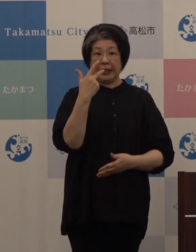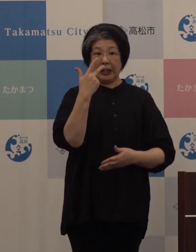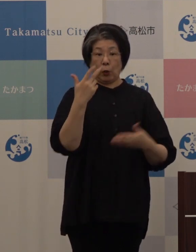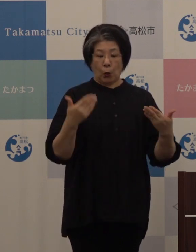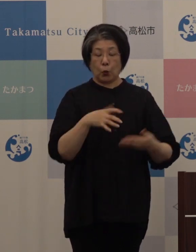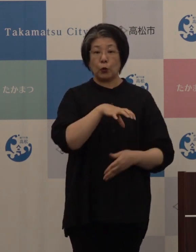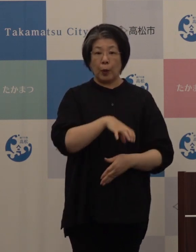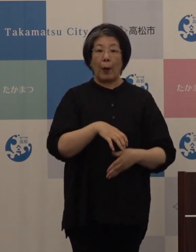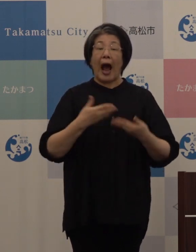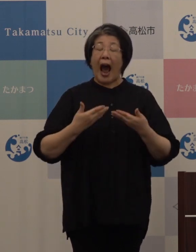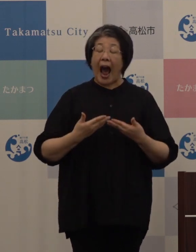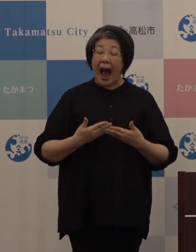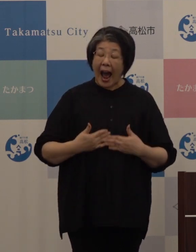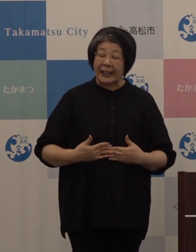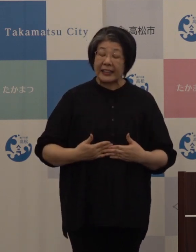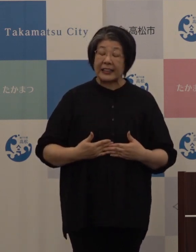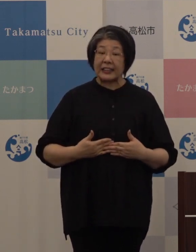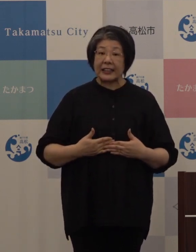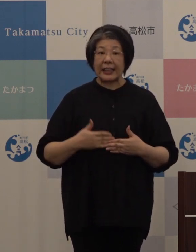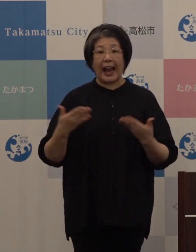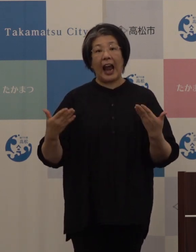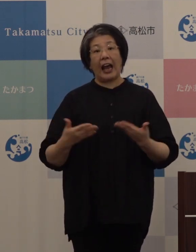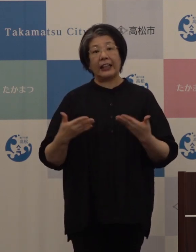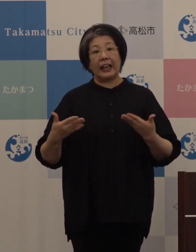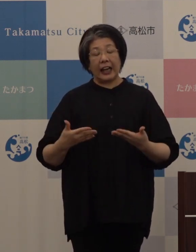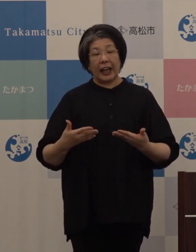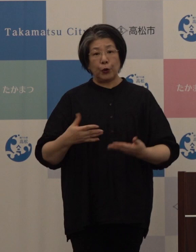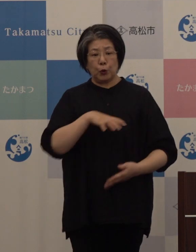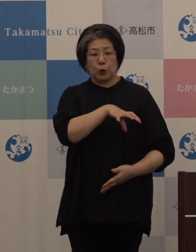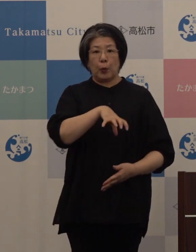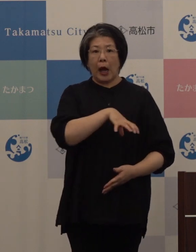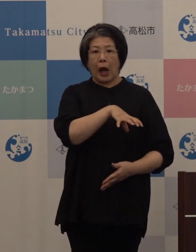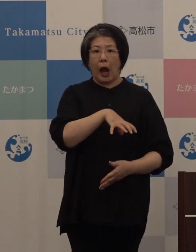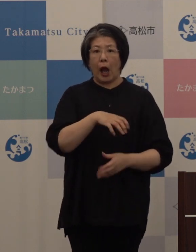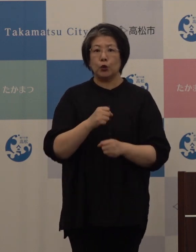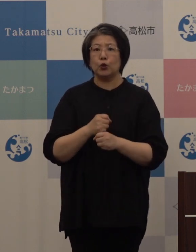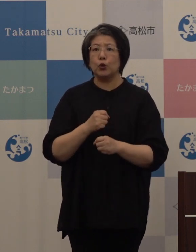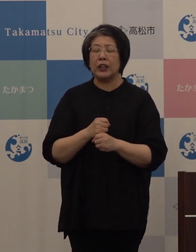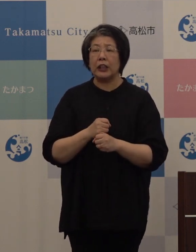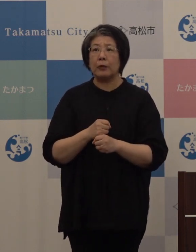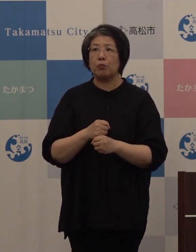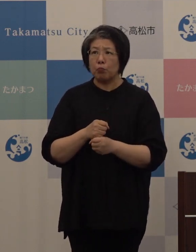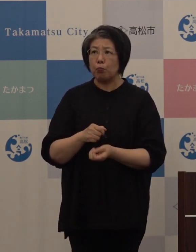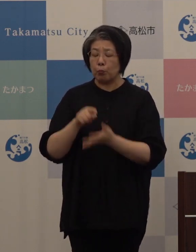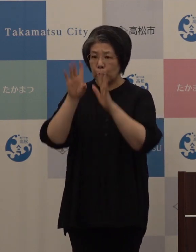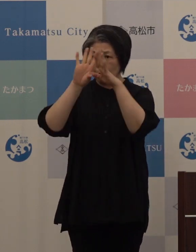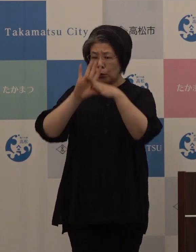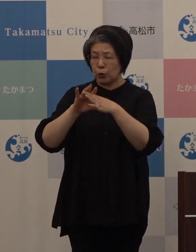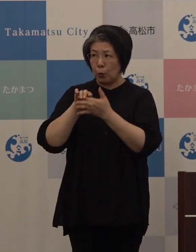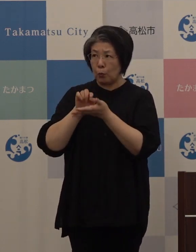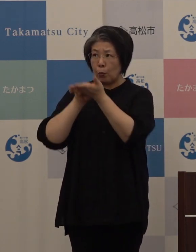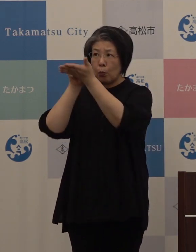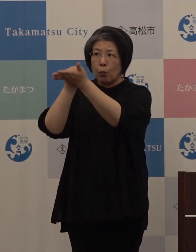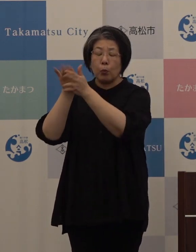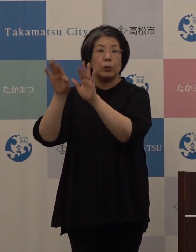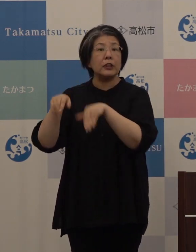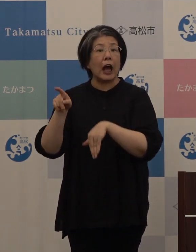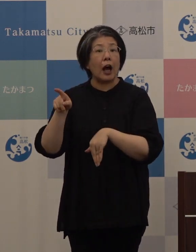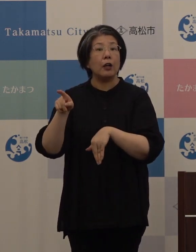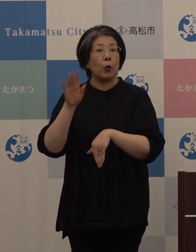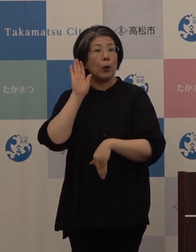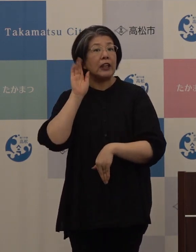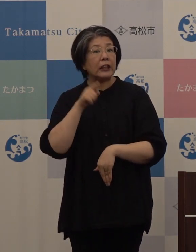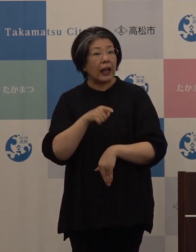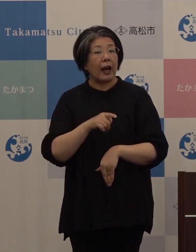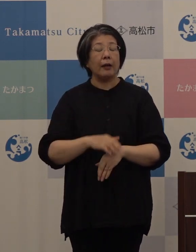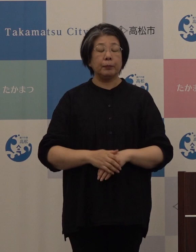ということなんですけども、それは職員を守るという理由だと思うんですが、改めて申し入れを行った理由をお願いします